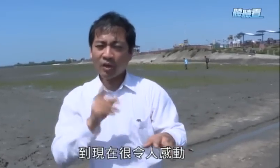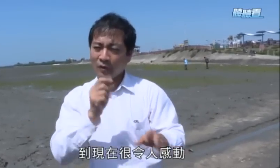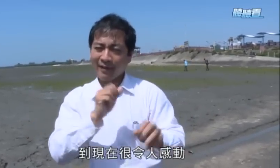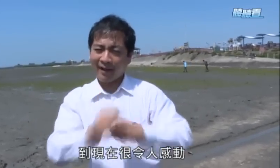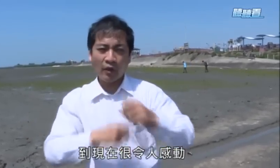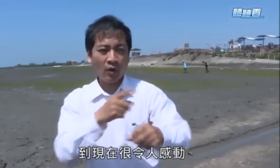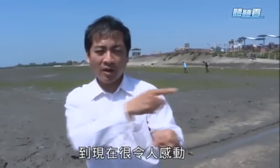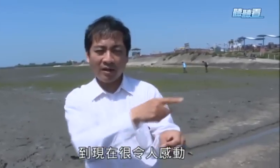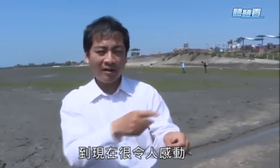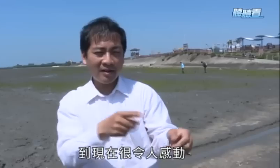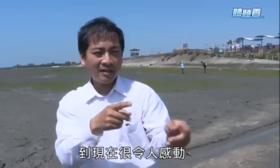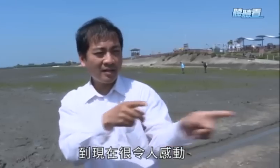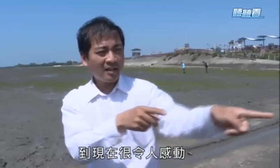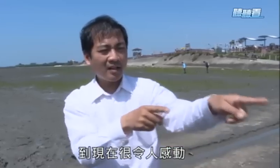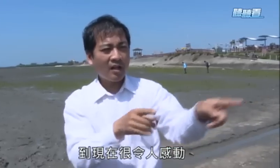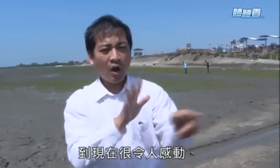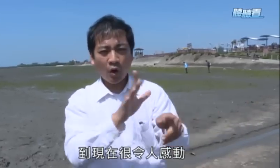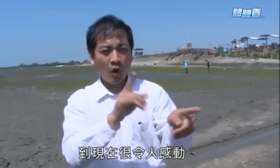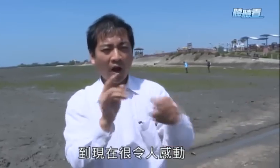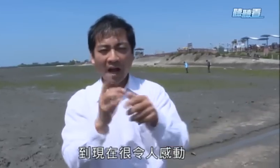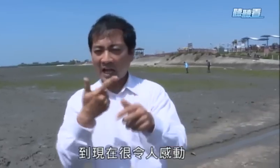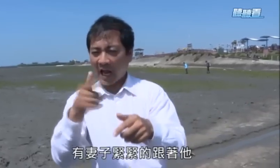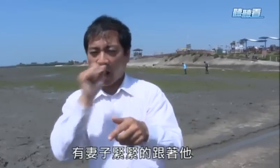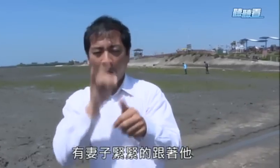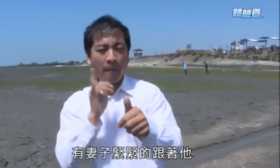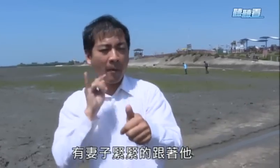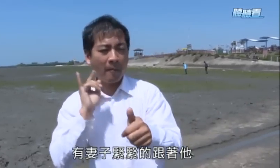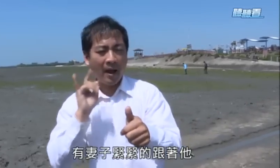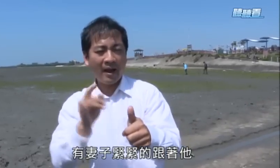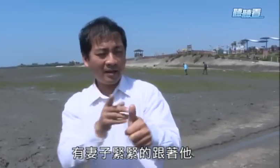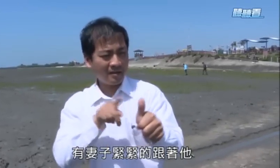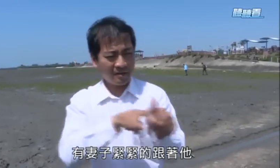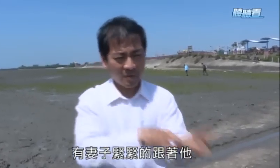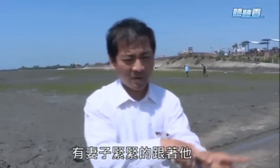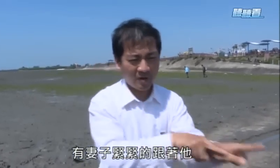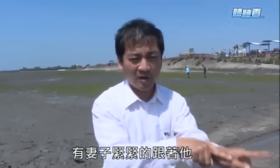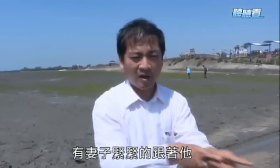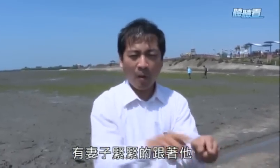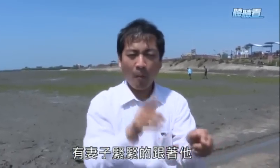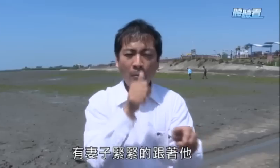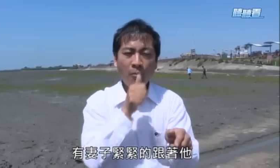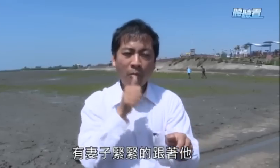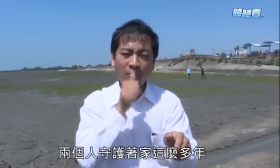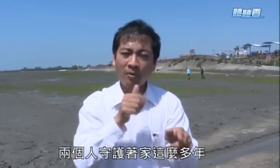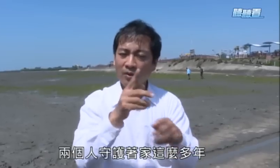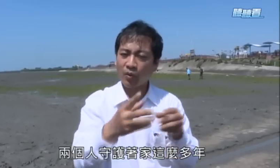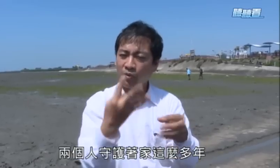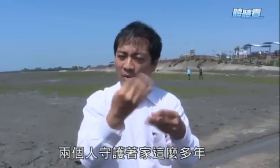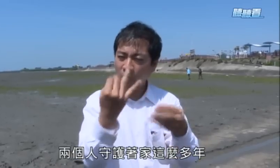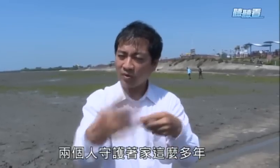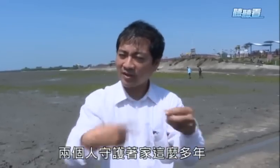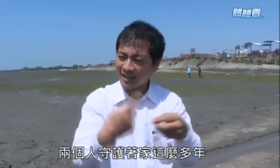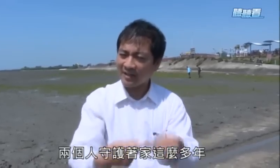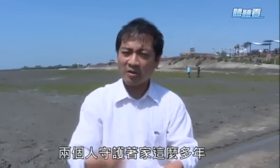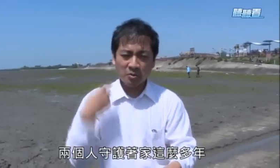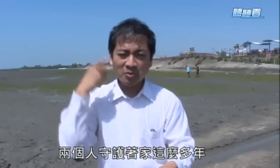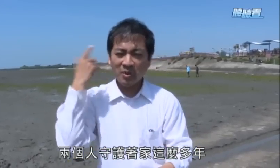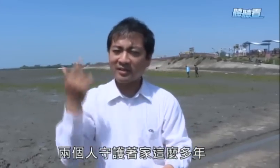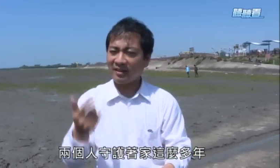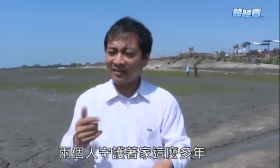在很令人感动，有妻子紧紧地跟着他，两个人守护着家这么多